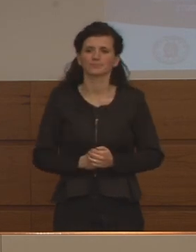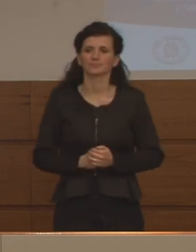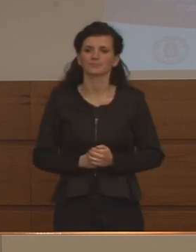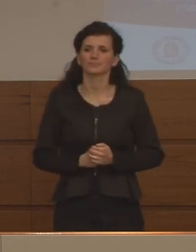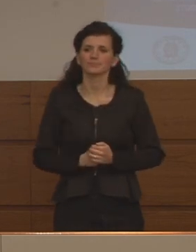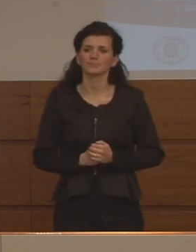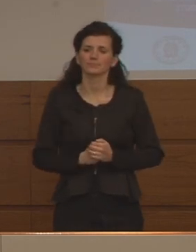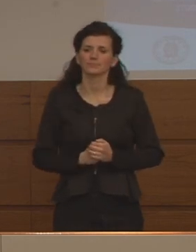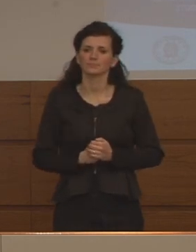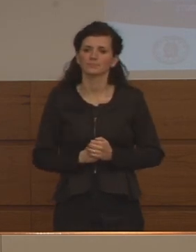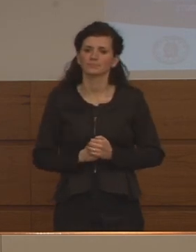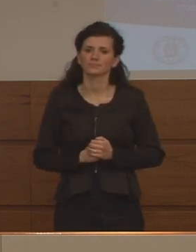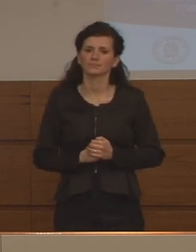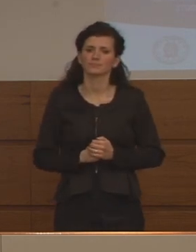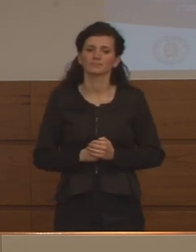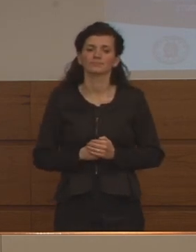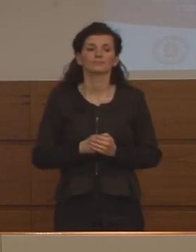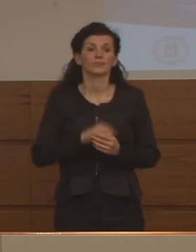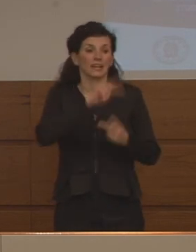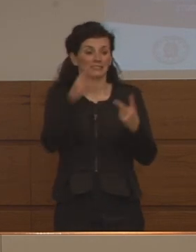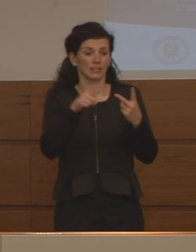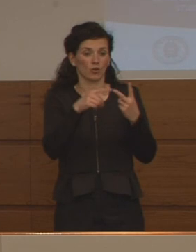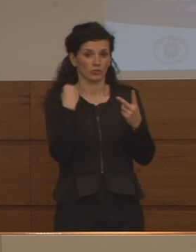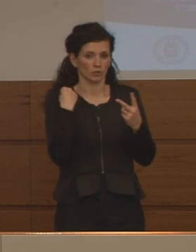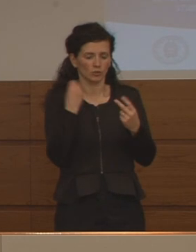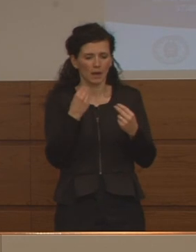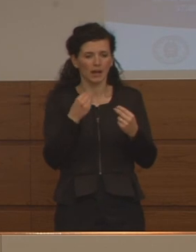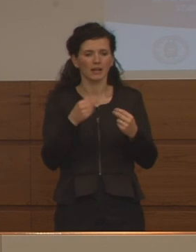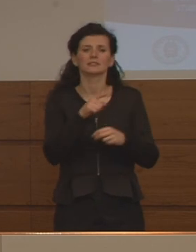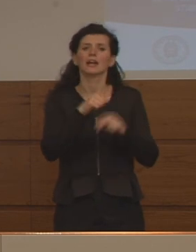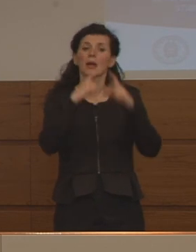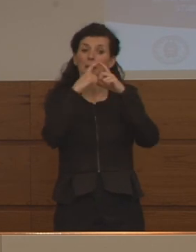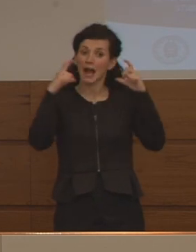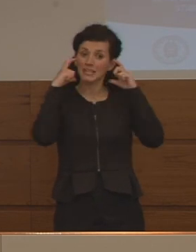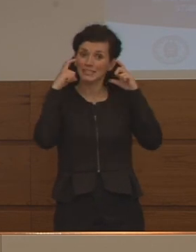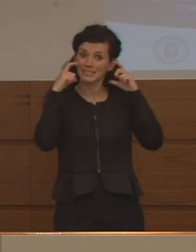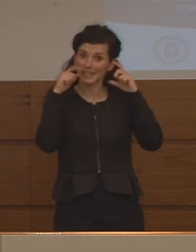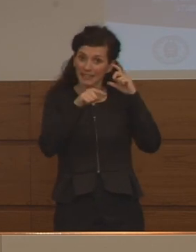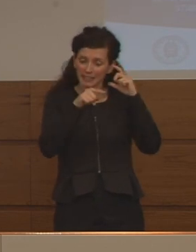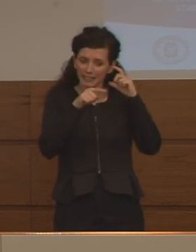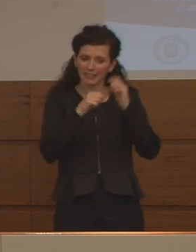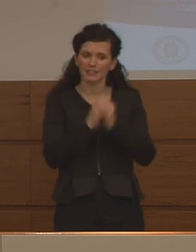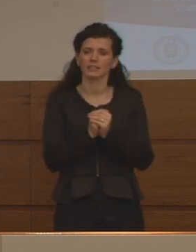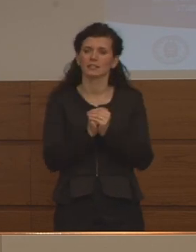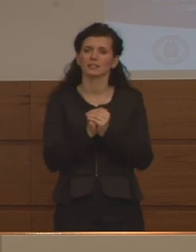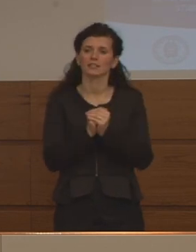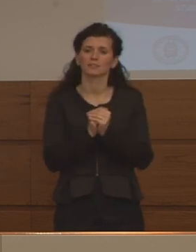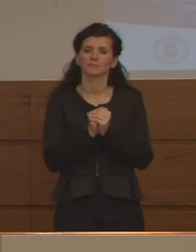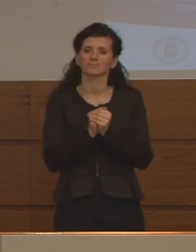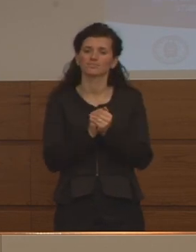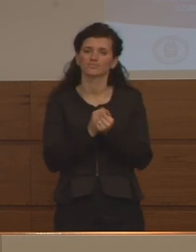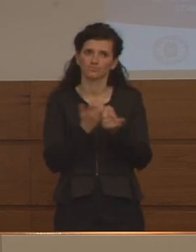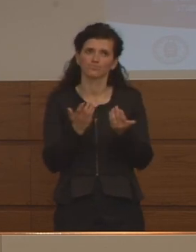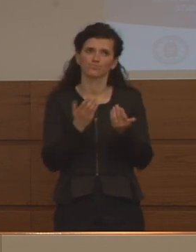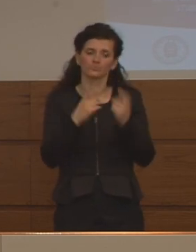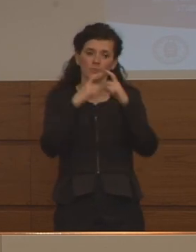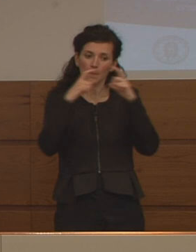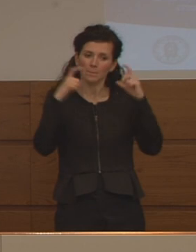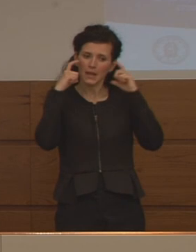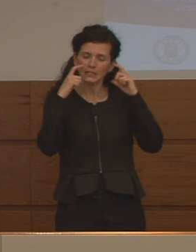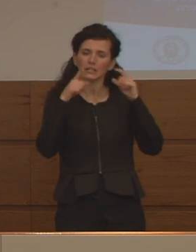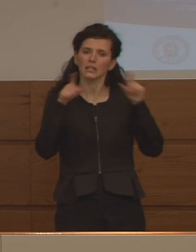dell'uso delle mascherine c'è grande dibattito per quel che riguarda anche la comunità